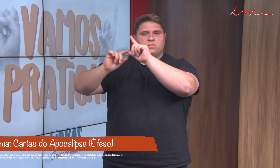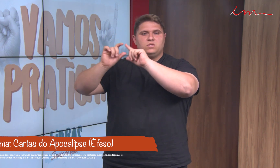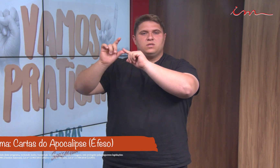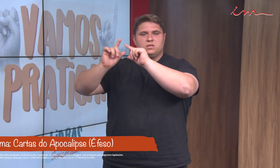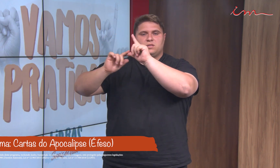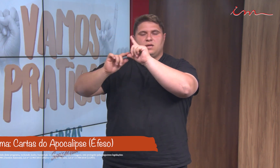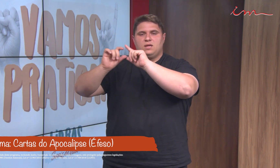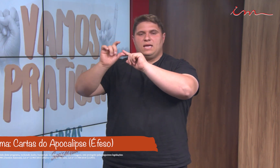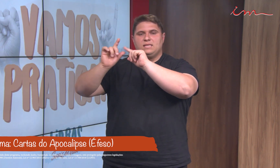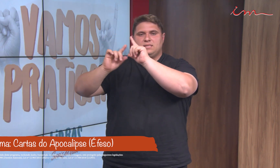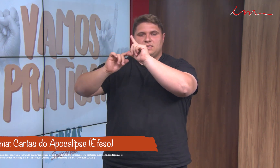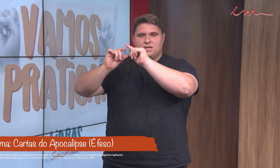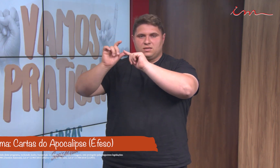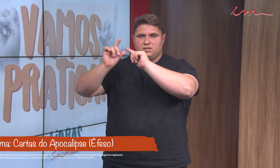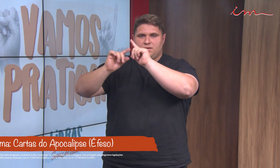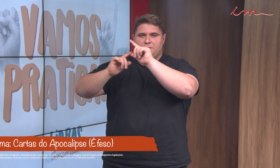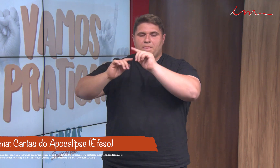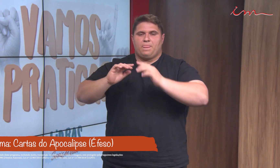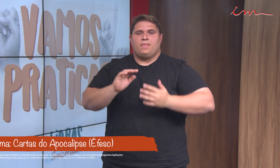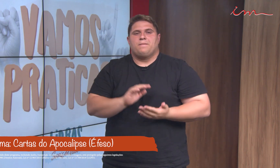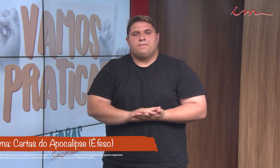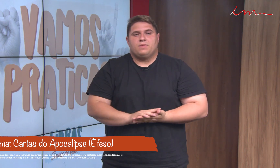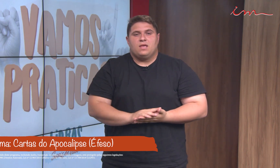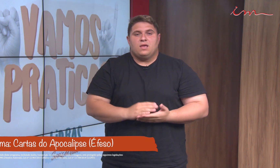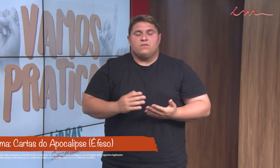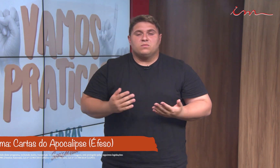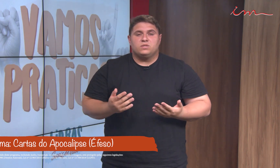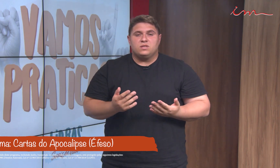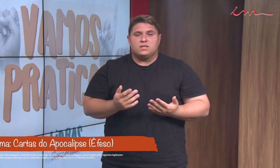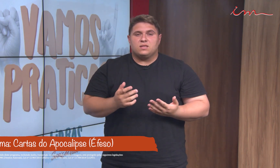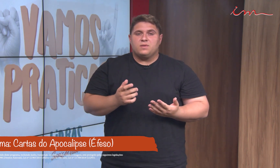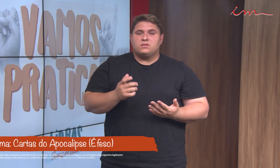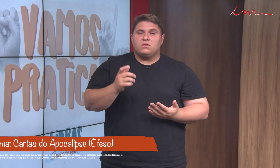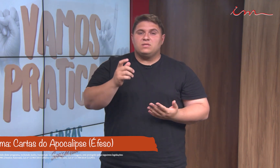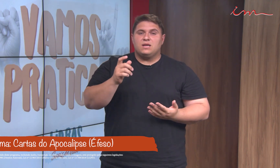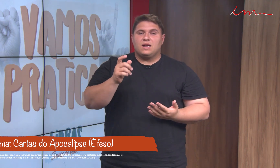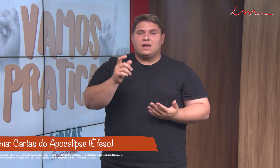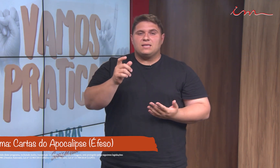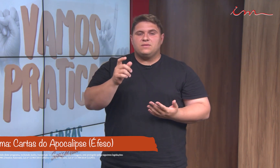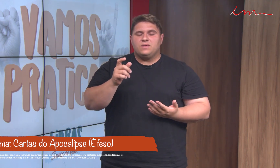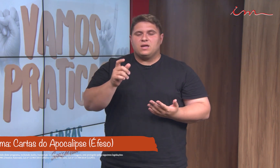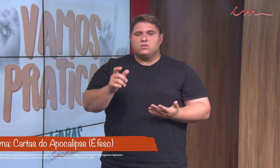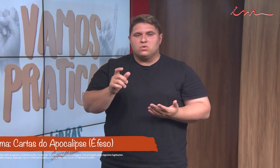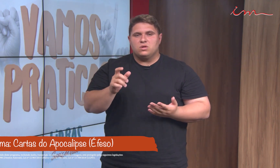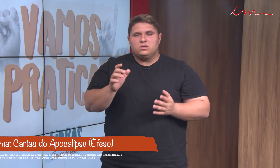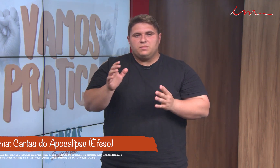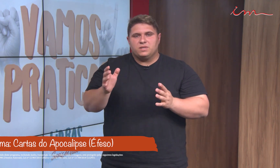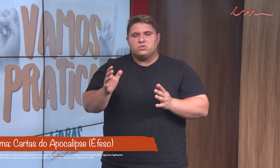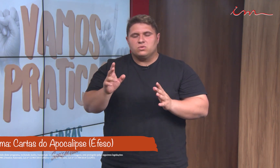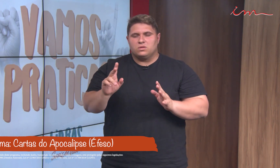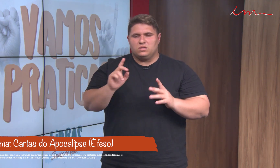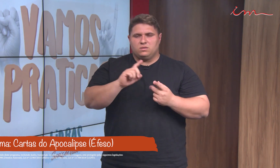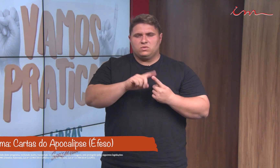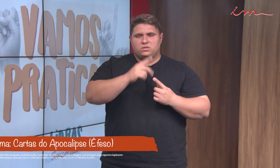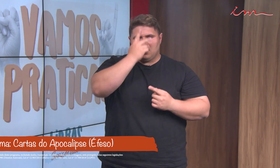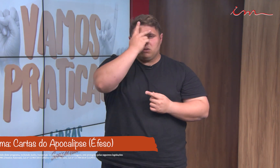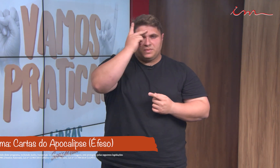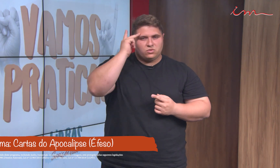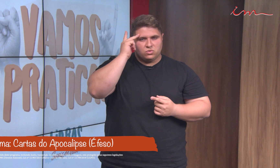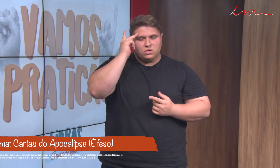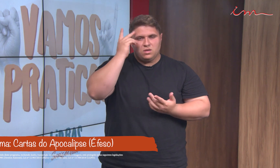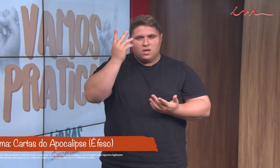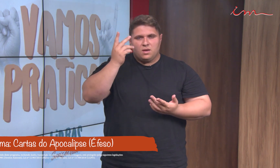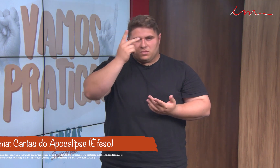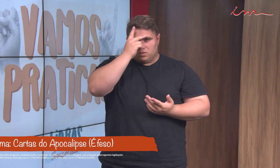assim por diante, tá? Estrela. E vamos utilizar também o sinal de classificador de pessoa. Nós temos o sinal